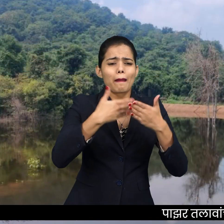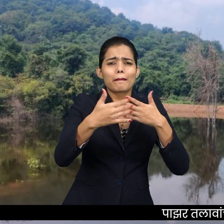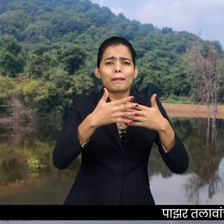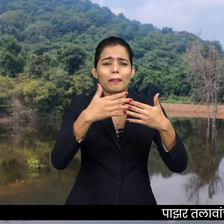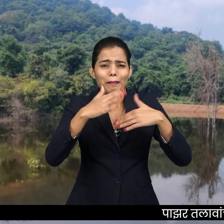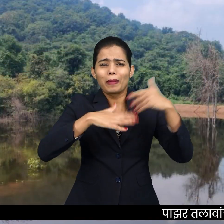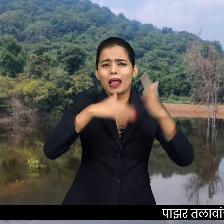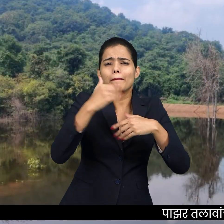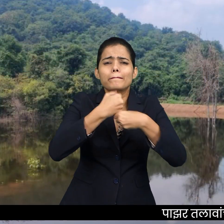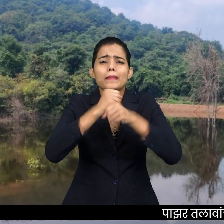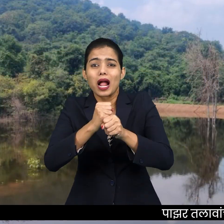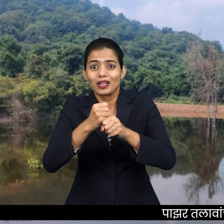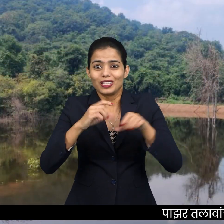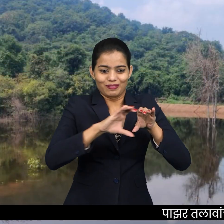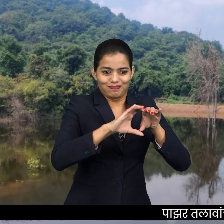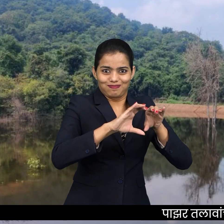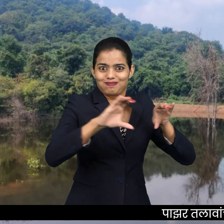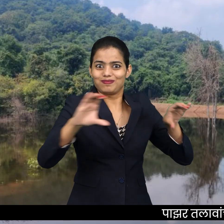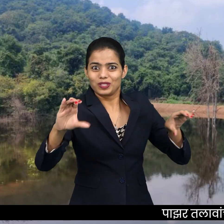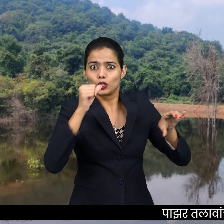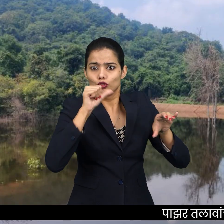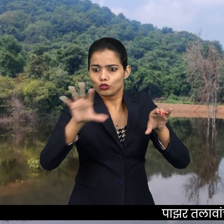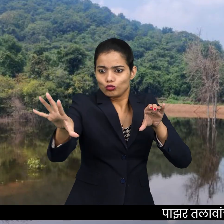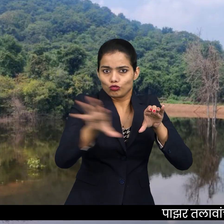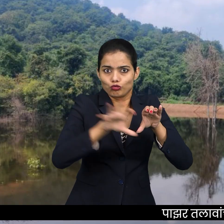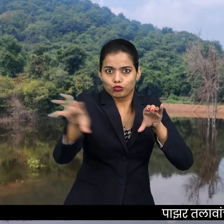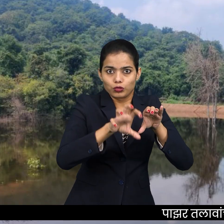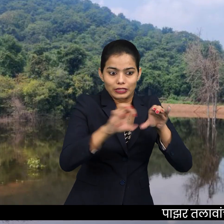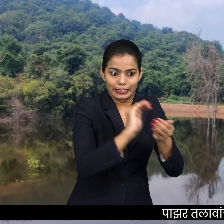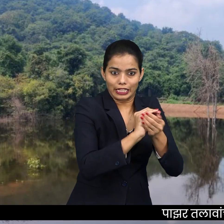पाझर तलावांचे बांधकाम. तिसरा,